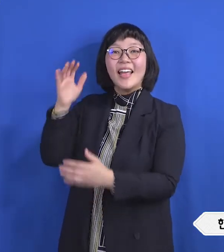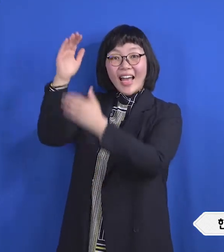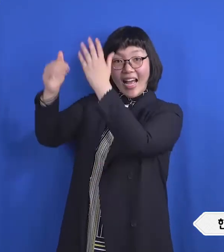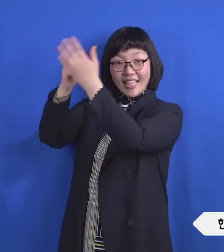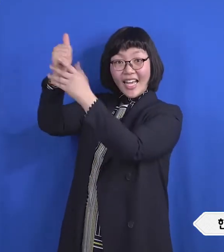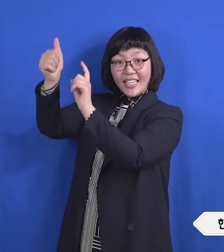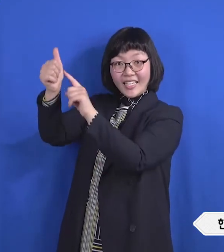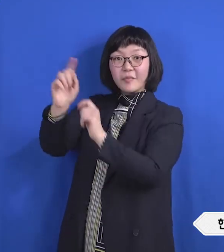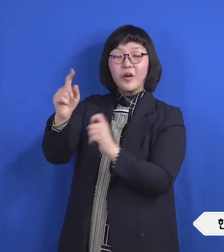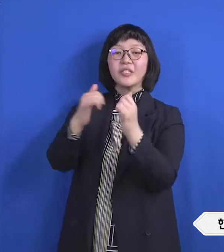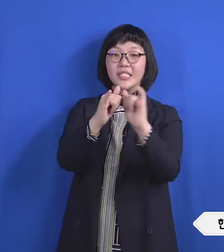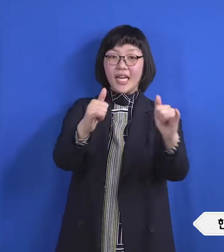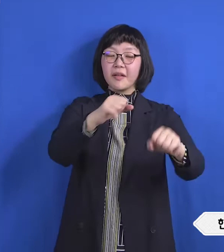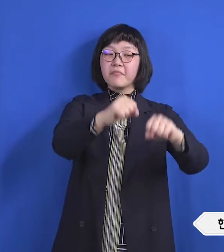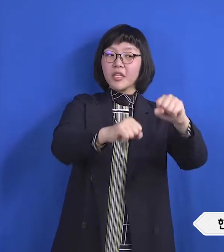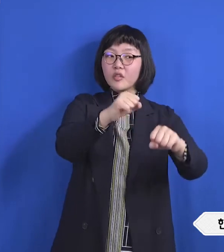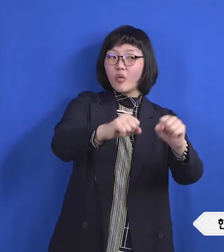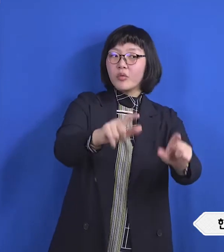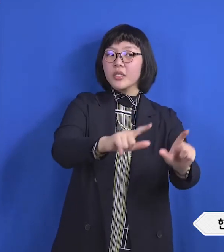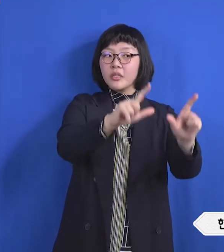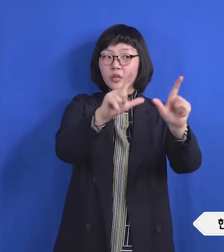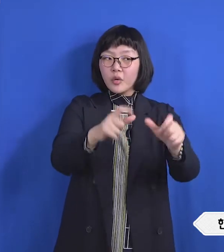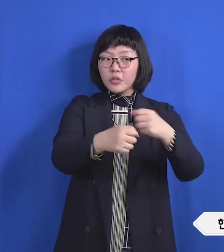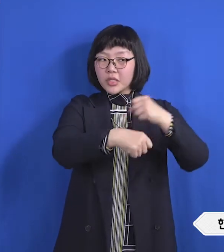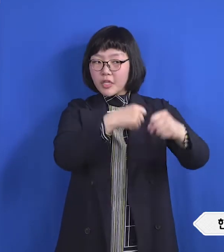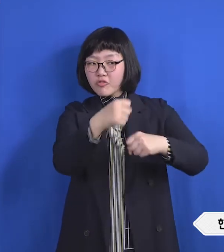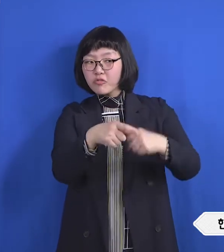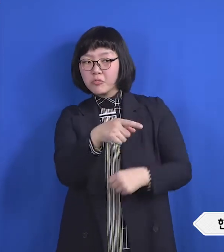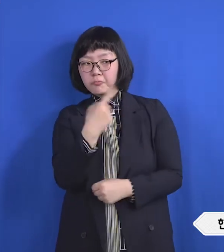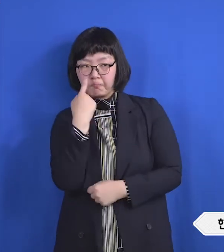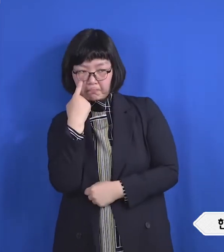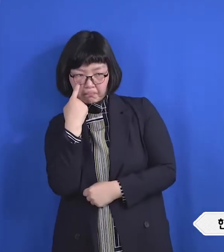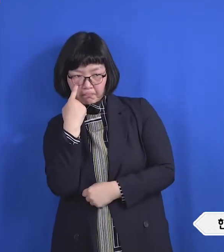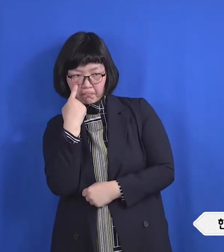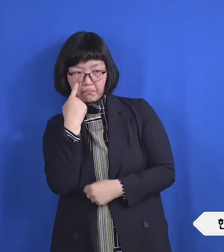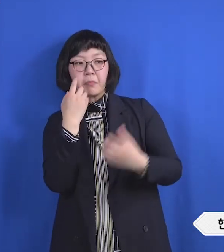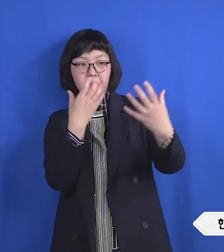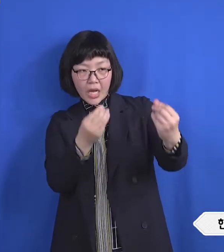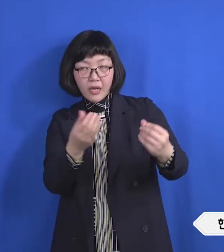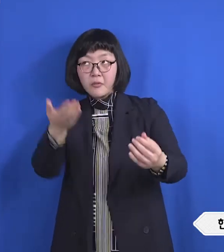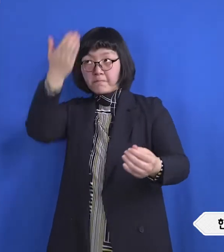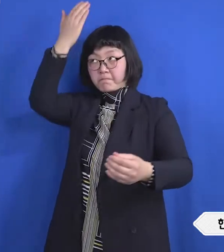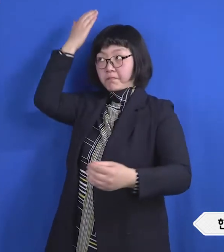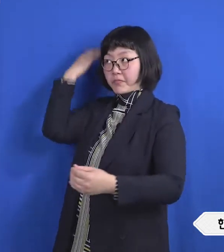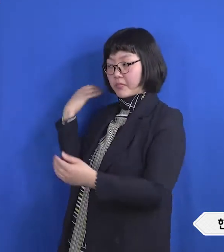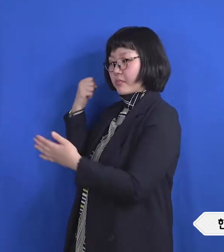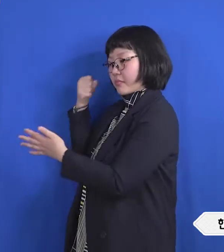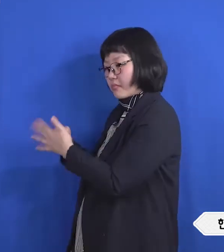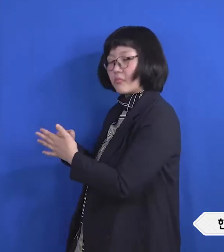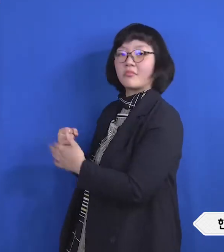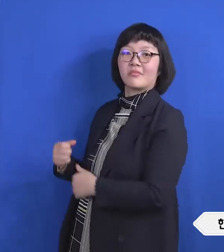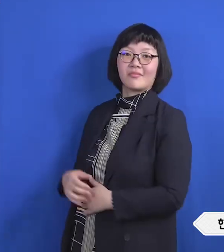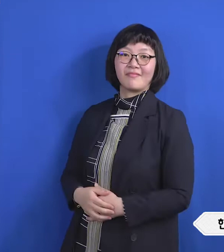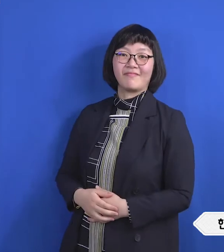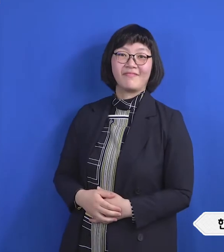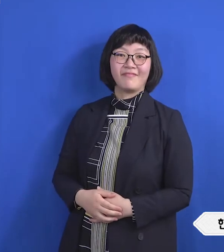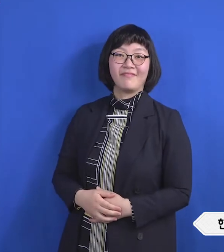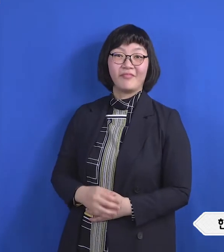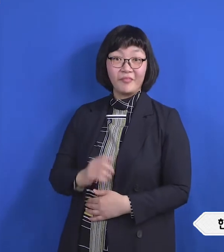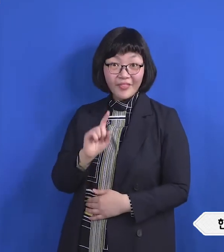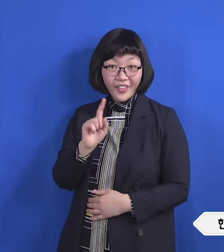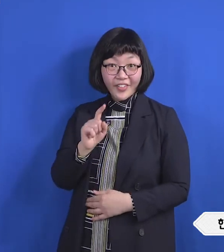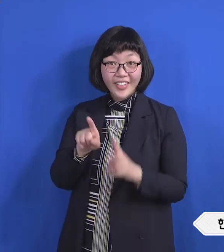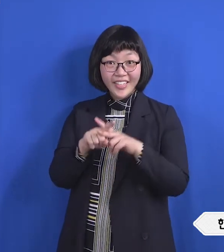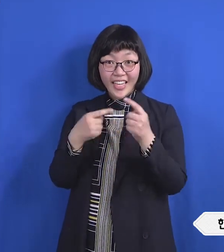내가 자유의지로 어떻게 행동할 것을 다 보시고 과거로 돌아가서 예정을 한 것입니다. 하나님은